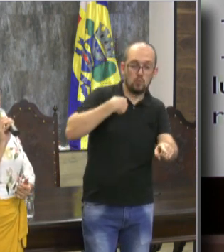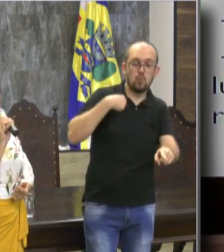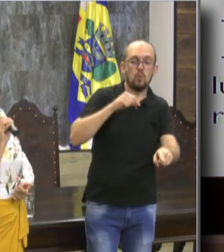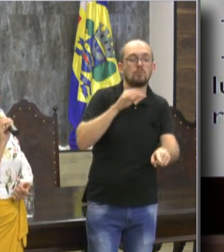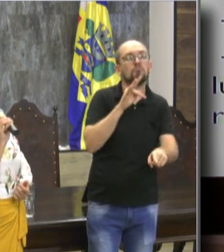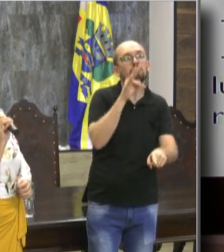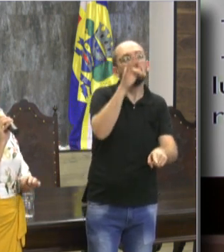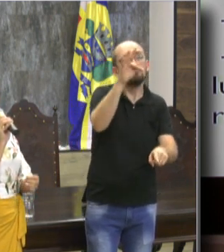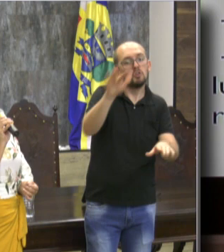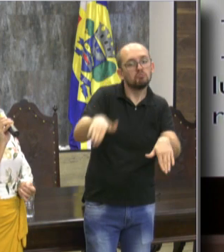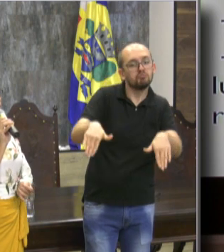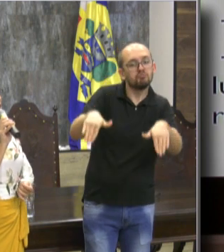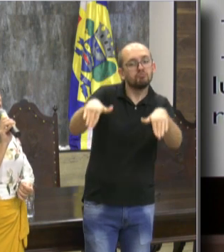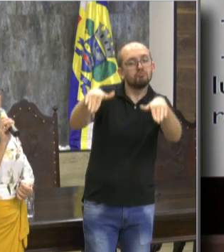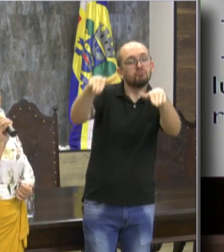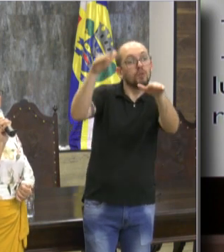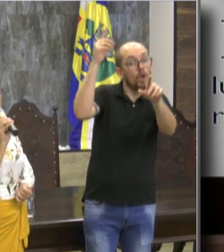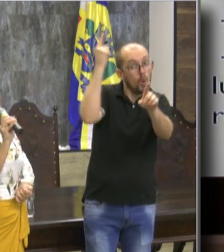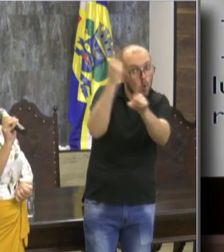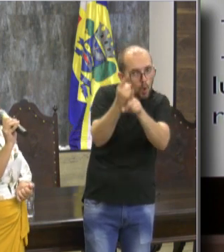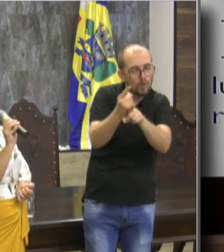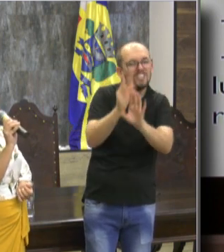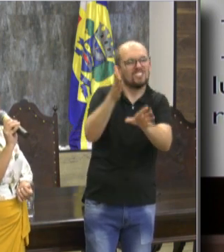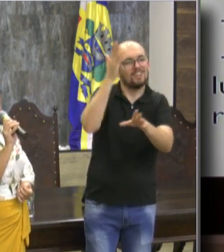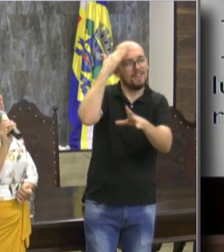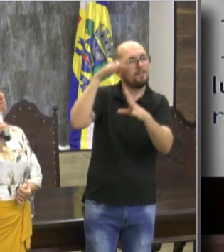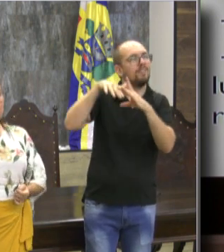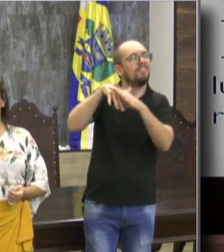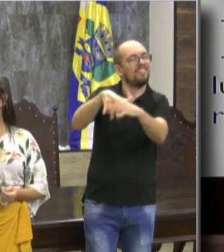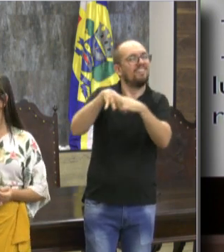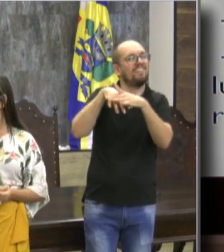devo fazer os sinais na mão dele para ele me reconhecer.